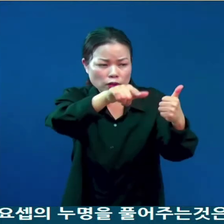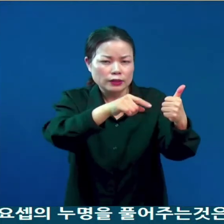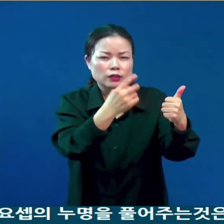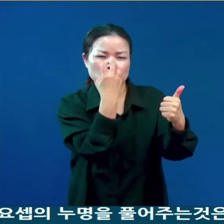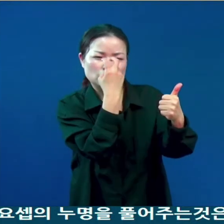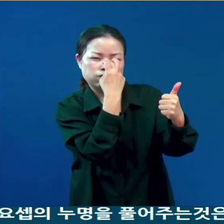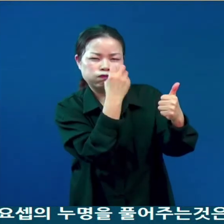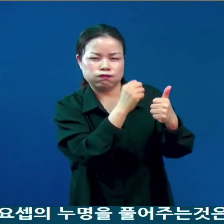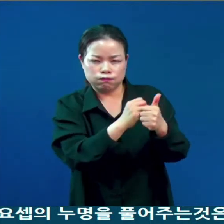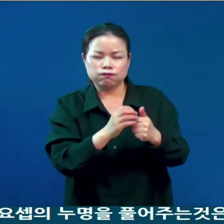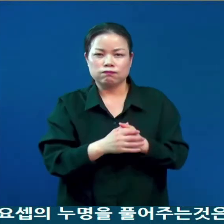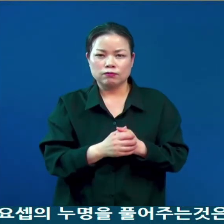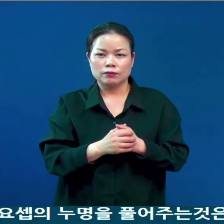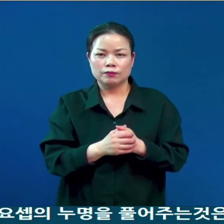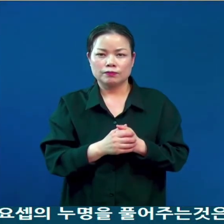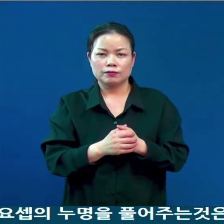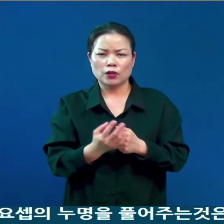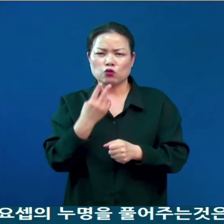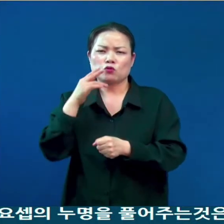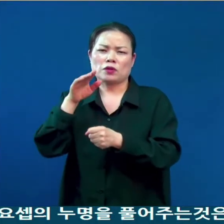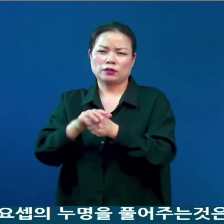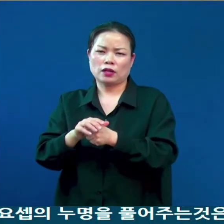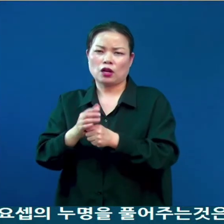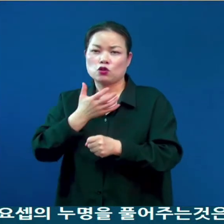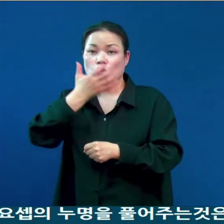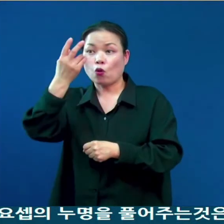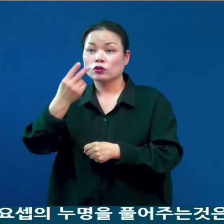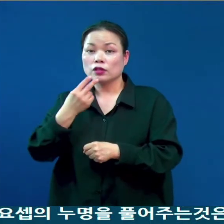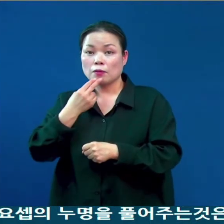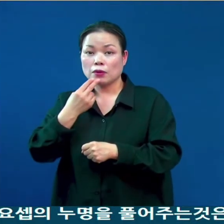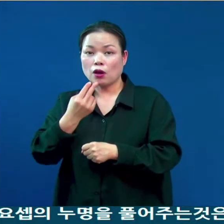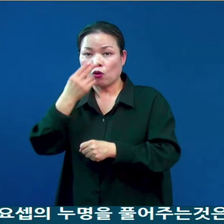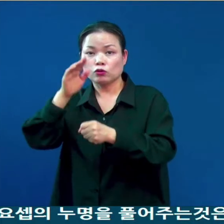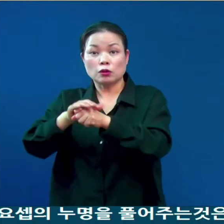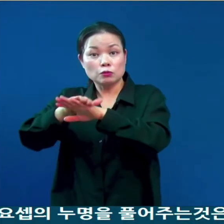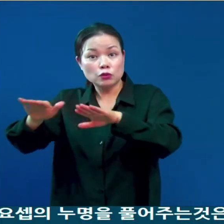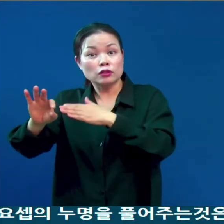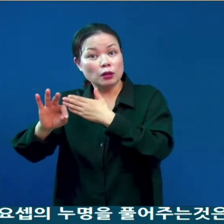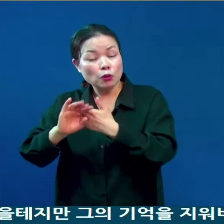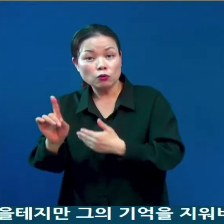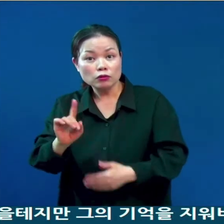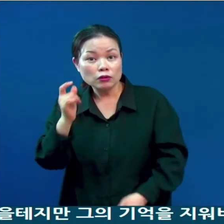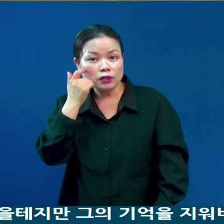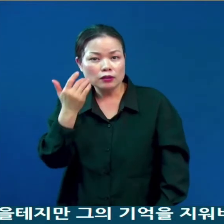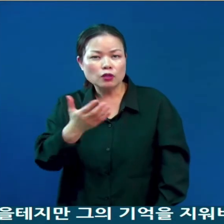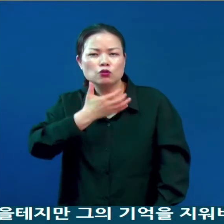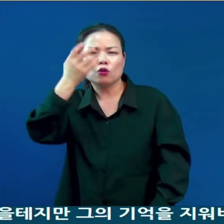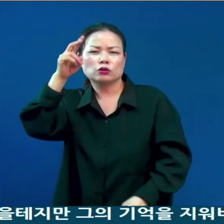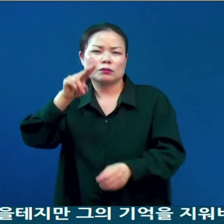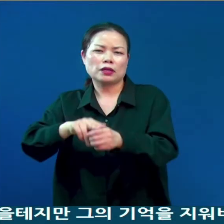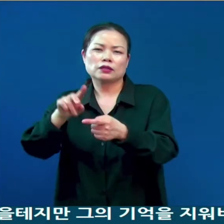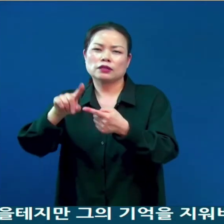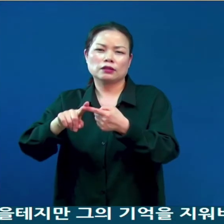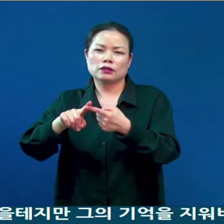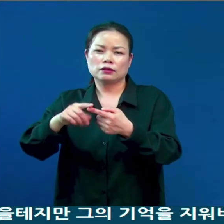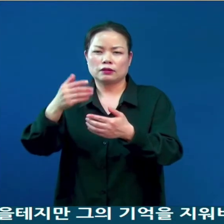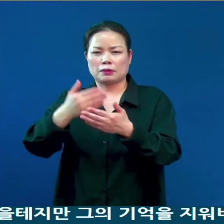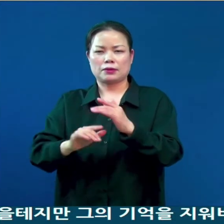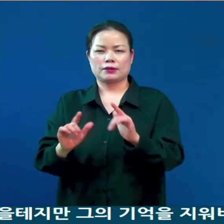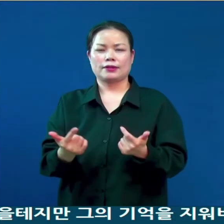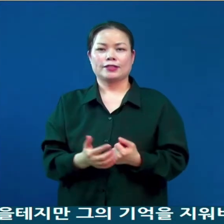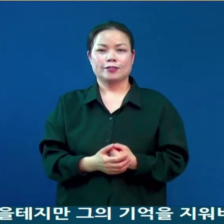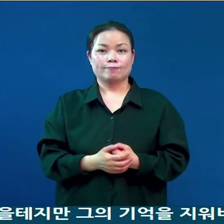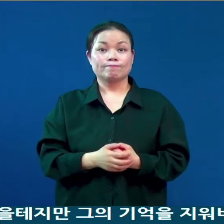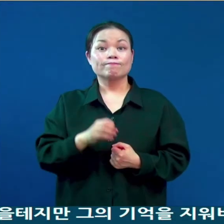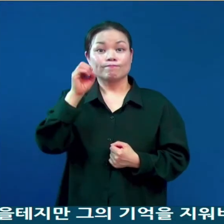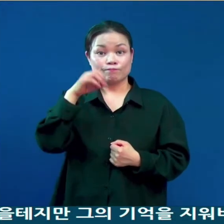이것은 그 누명입니다 해서 요셉을 풀어줬다라면 어떻게 되었을까요? 요셉은 그곳에 더 이상 남아있지 않겠죠.